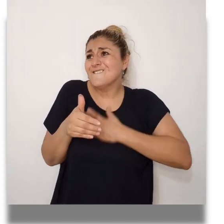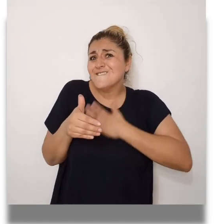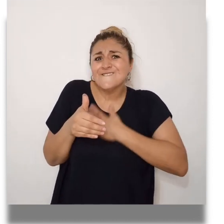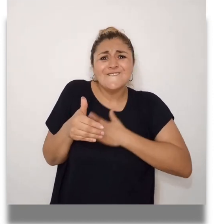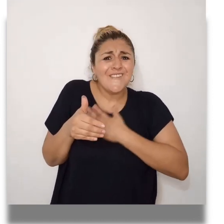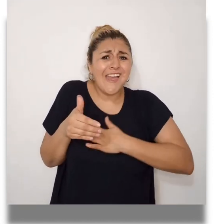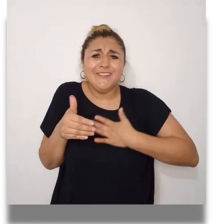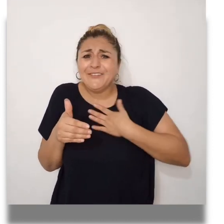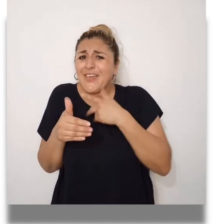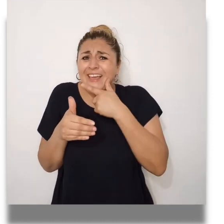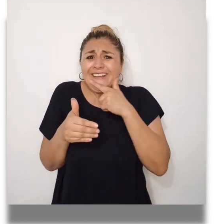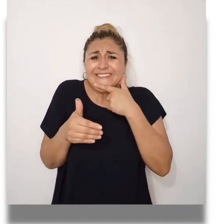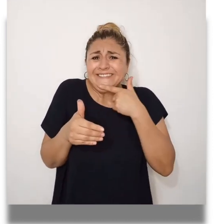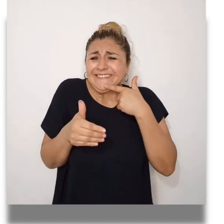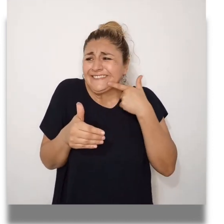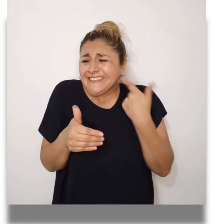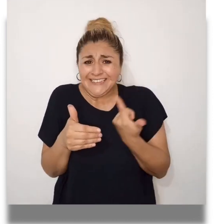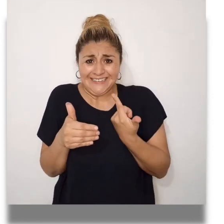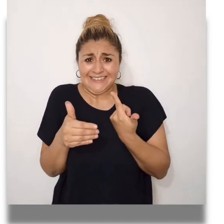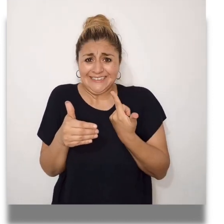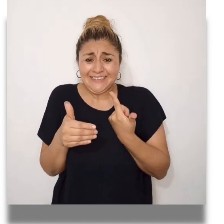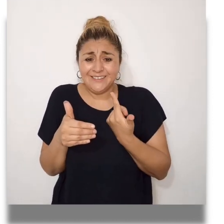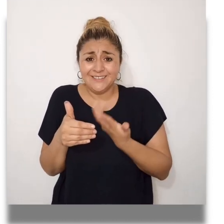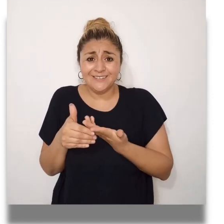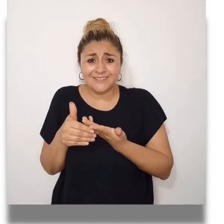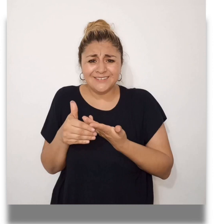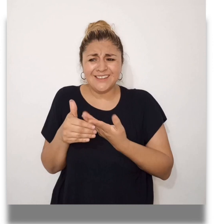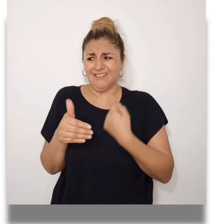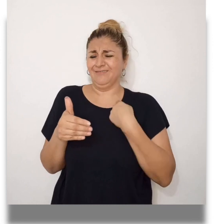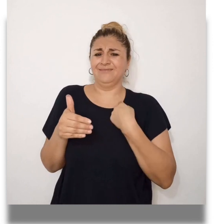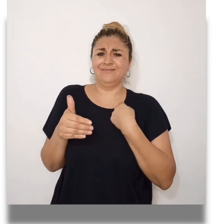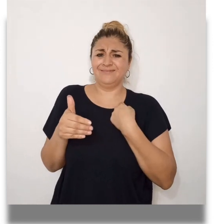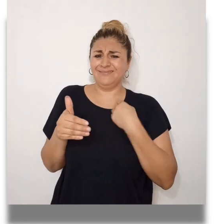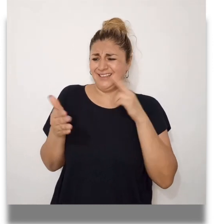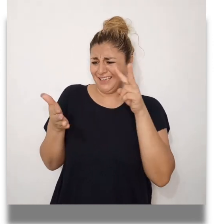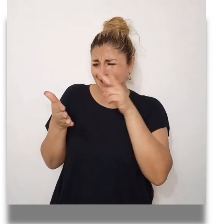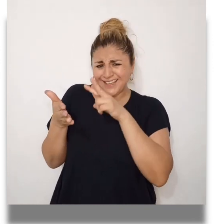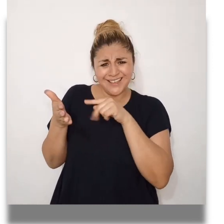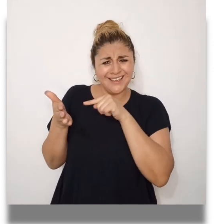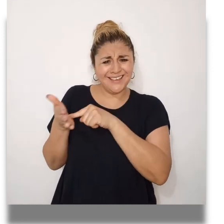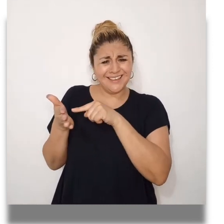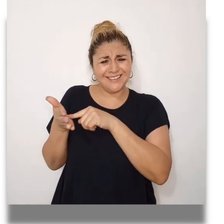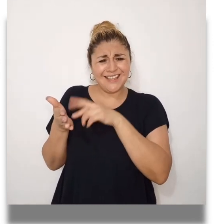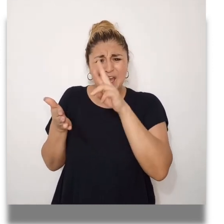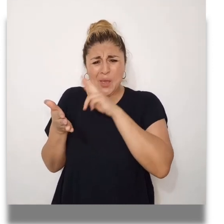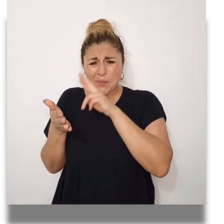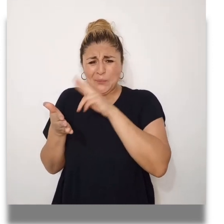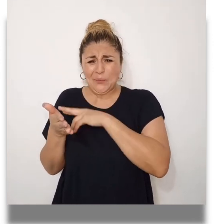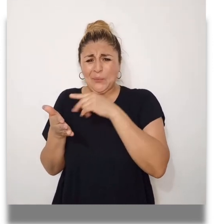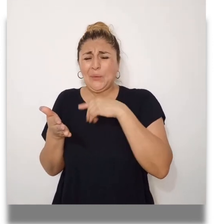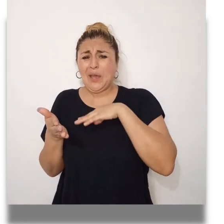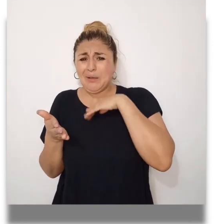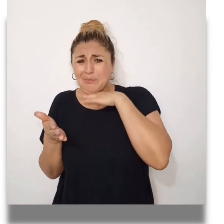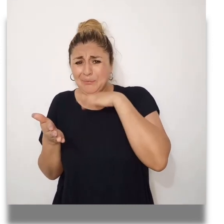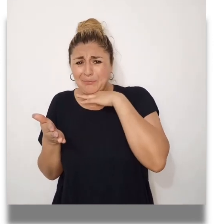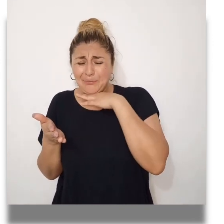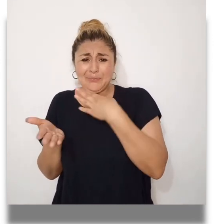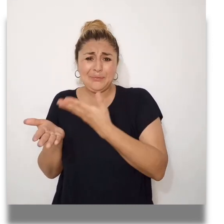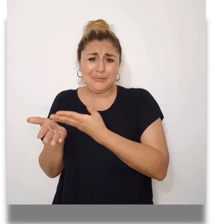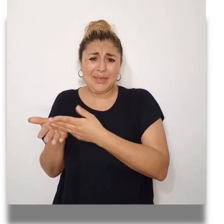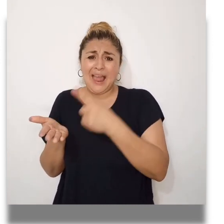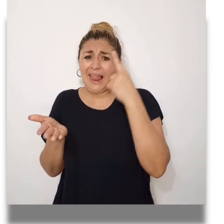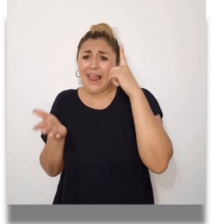été illustrée. En estos versículos la ignorancia está ilustrada. Et associée à une